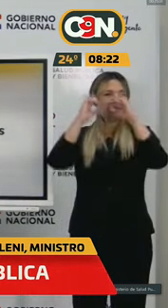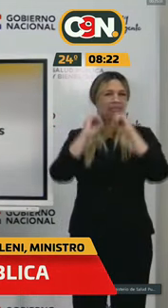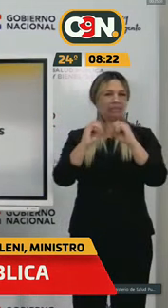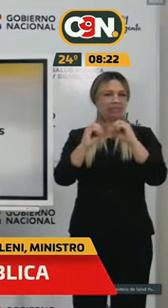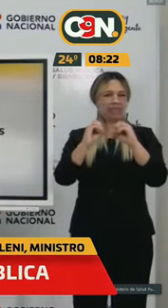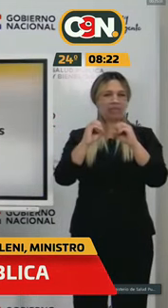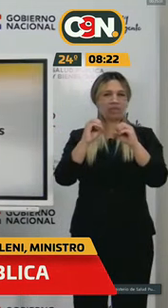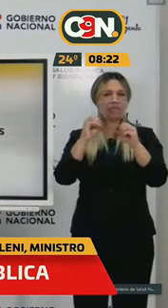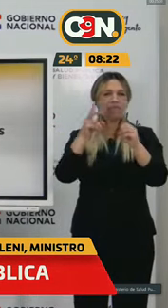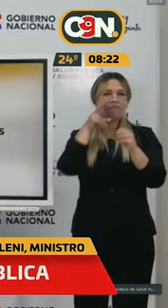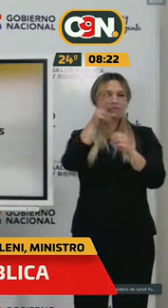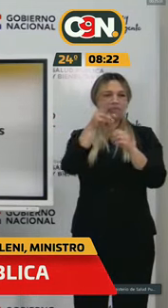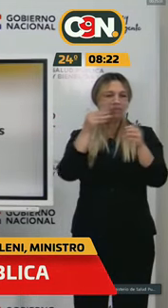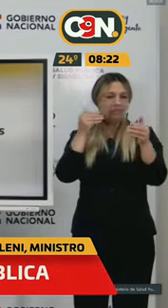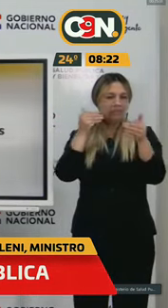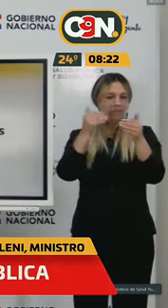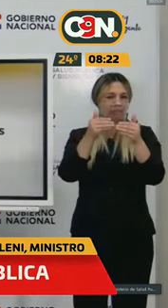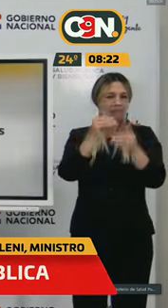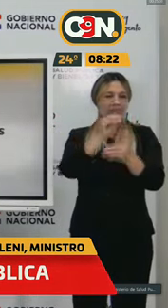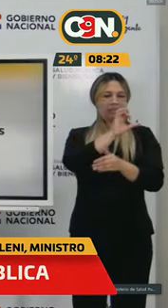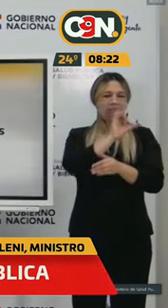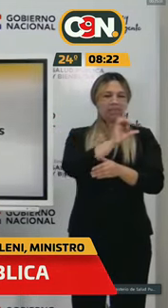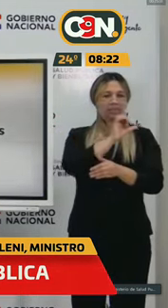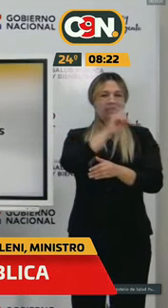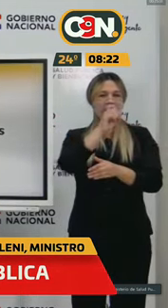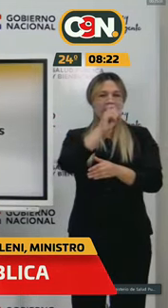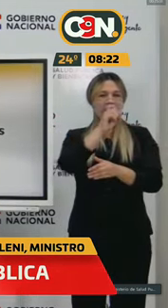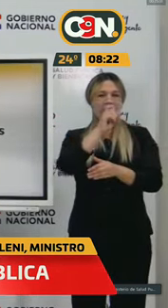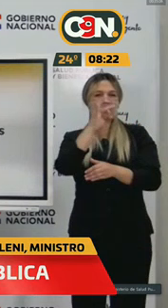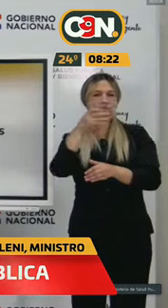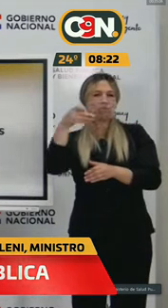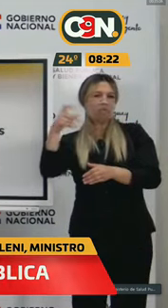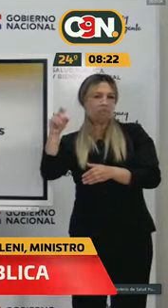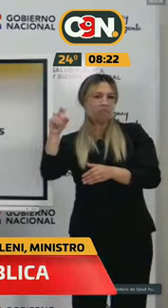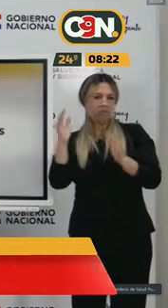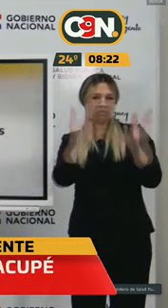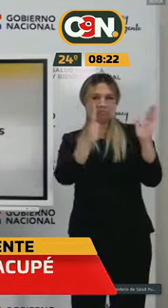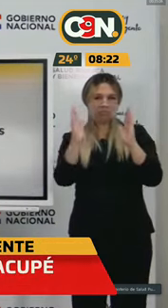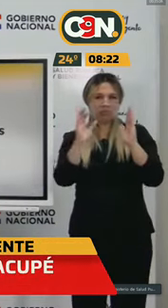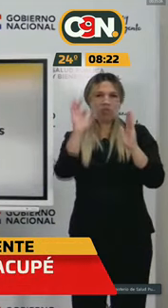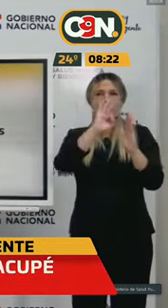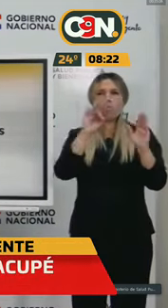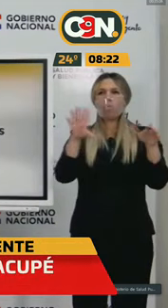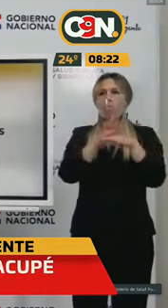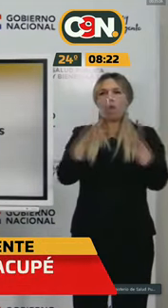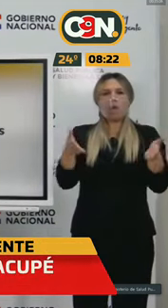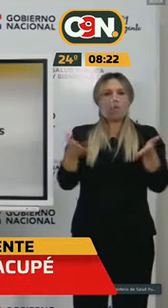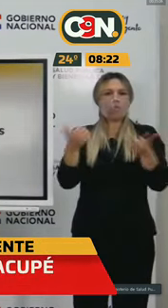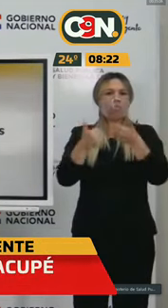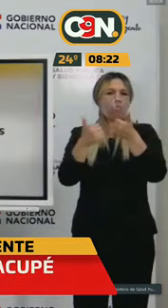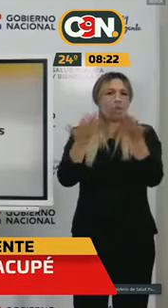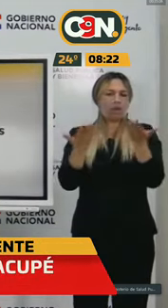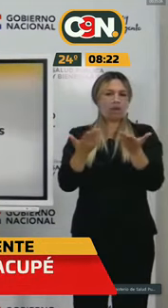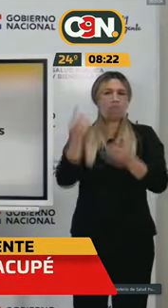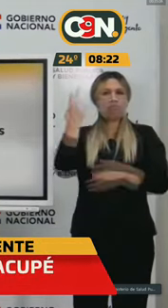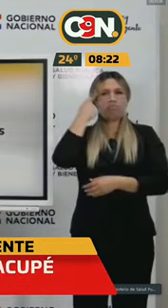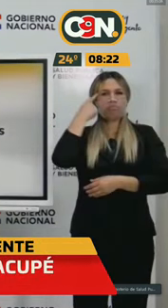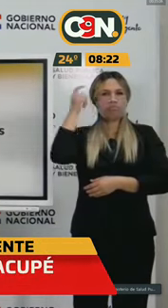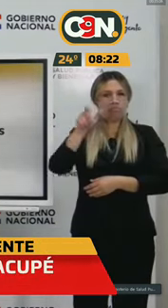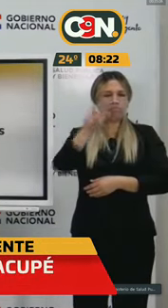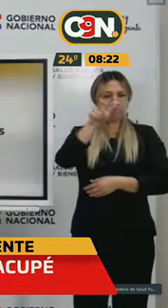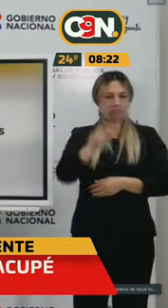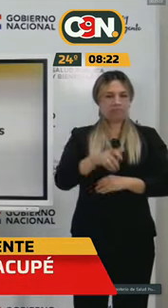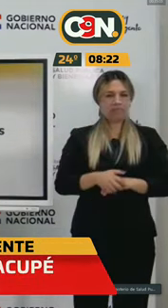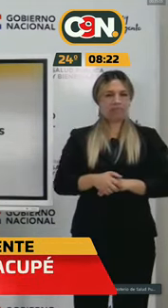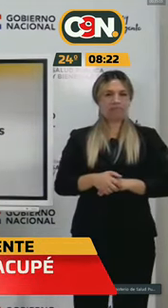días cercanos a la festividad de la Virgen, o queda así como hoy, con restricciones y a cargo de la ciudadanía? No está todavía tomada, sin embargo,